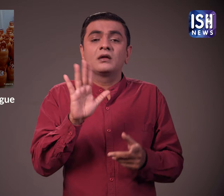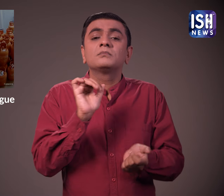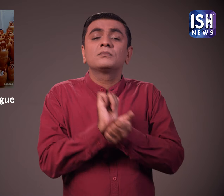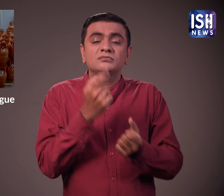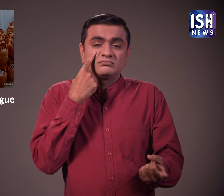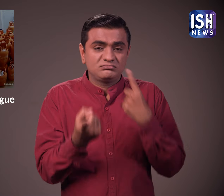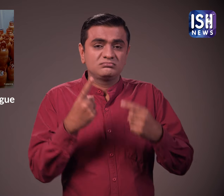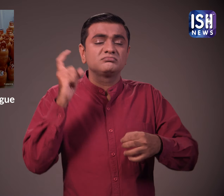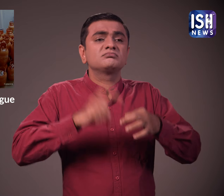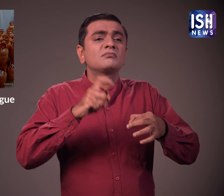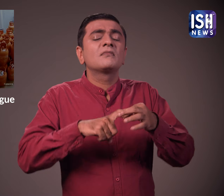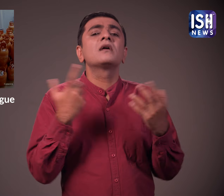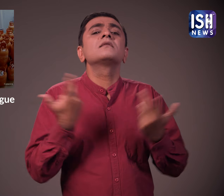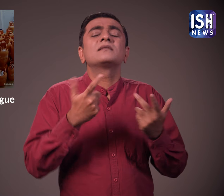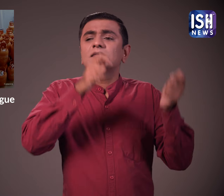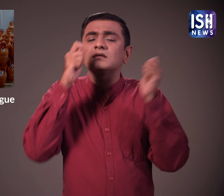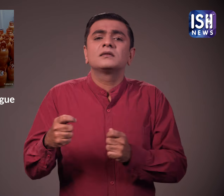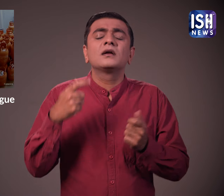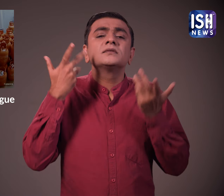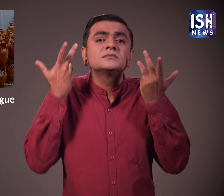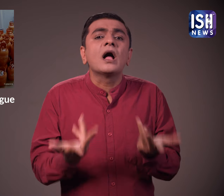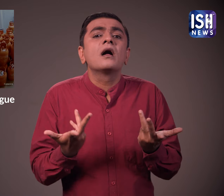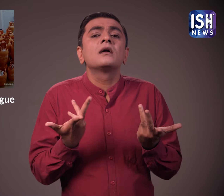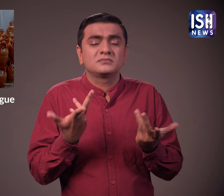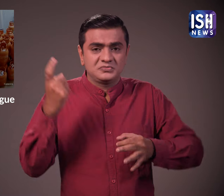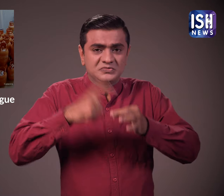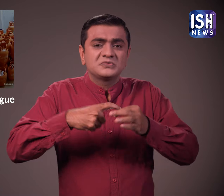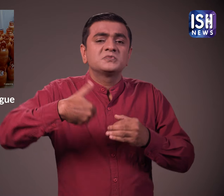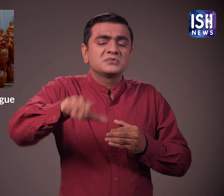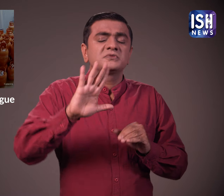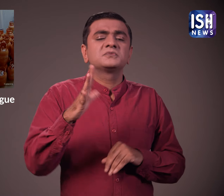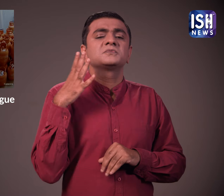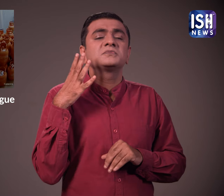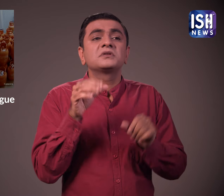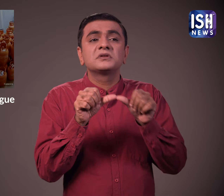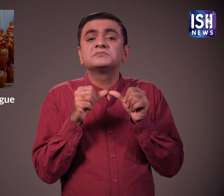कारण जानने के लिए पूछताज की जा रही है हमें अपडेट का इंतजार करना होगा